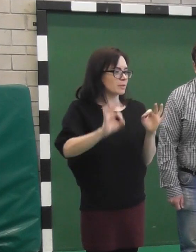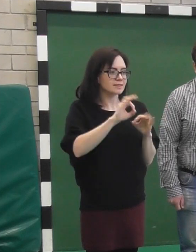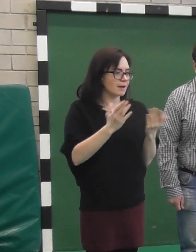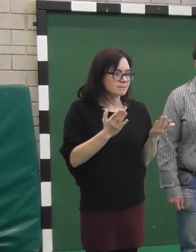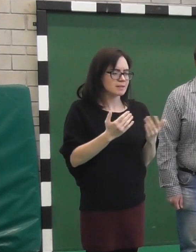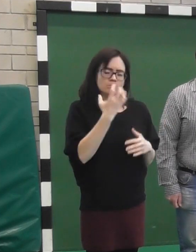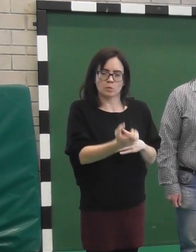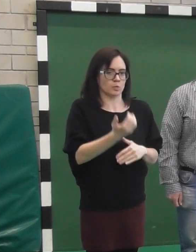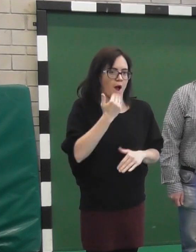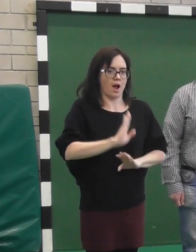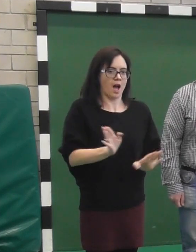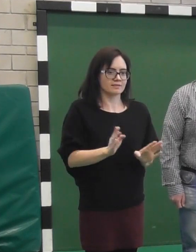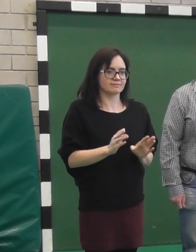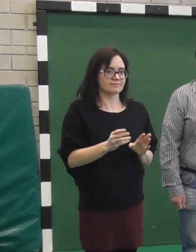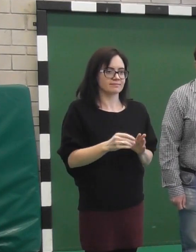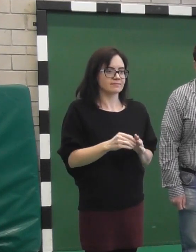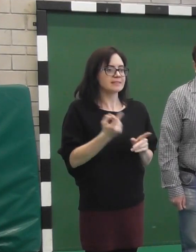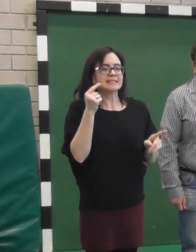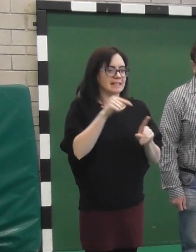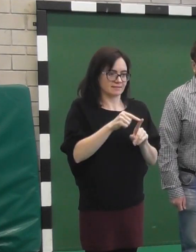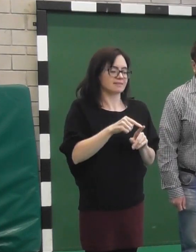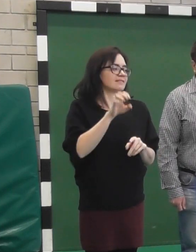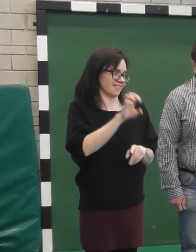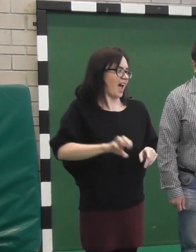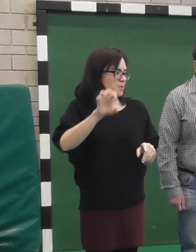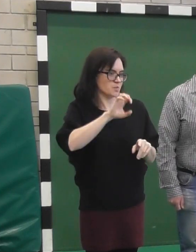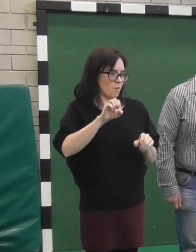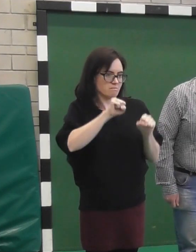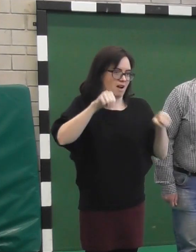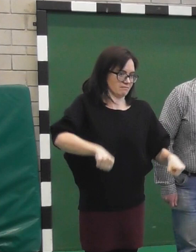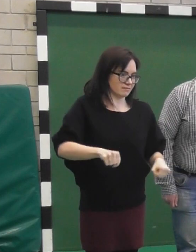várni, és Európának a meghódítására törekedett.